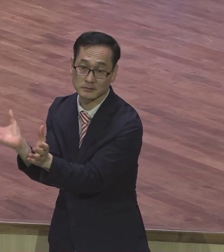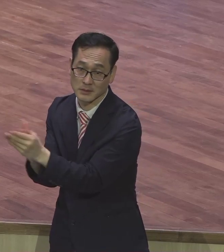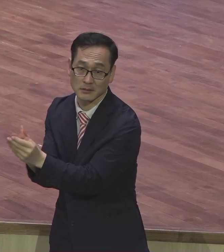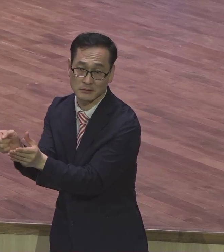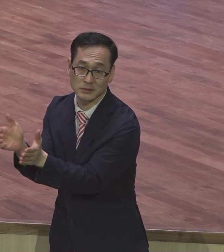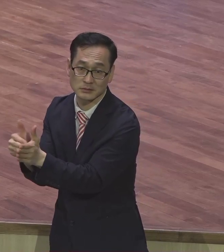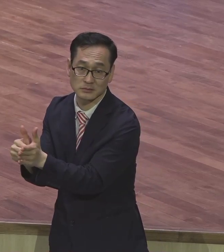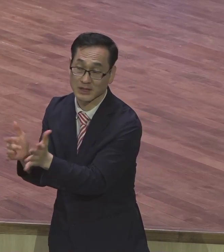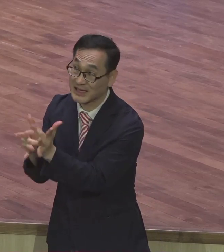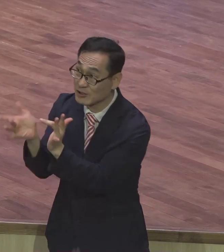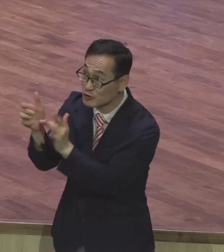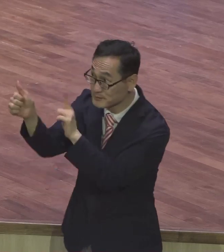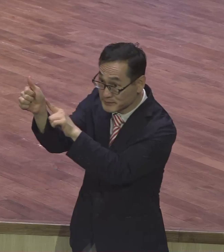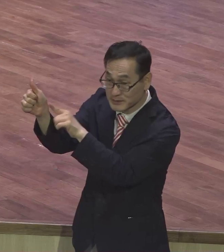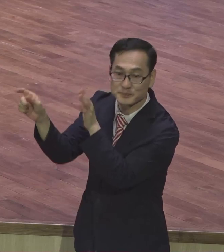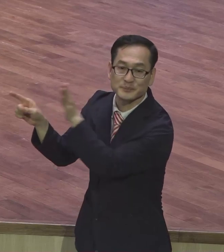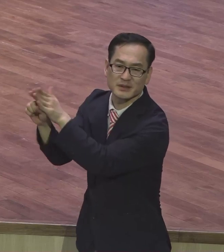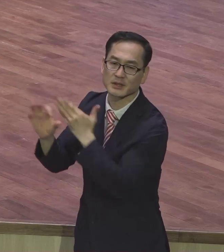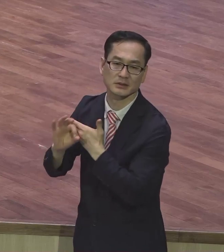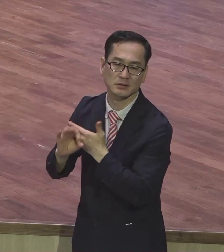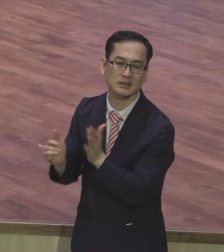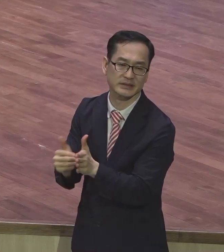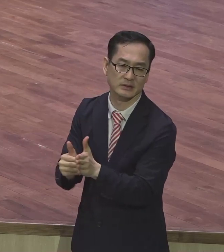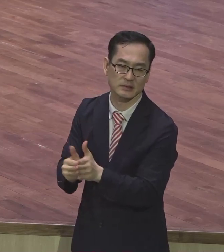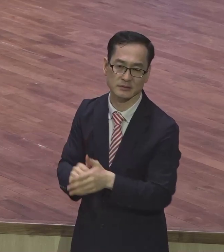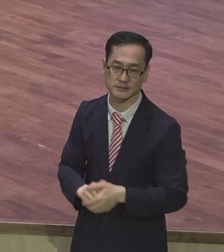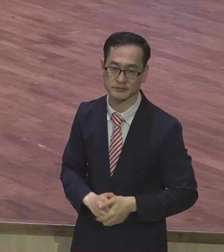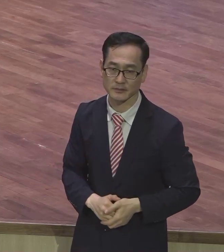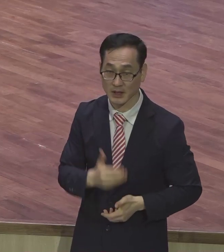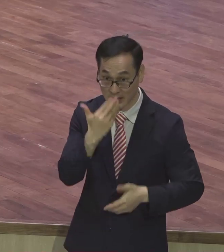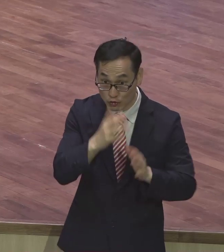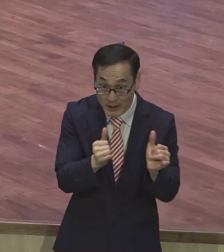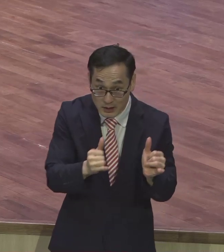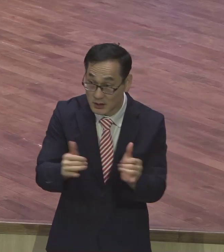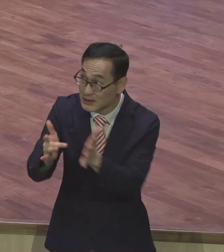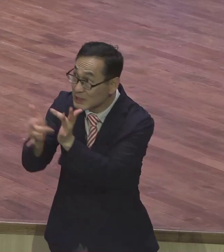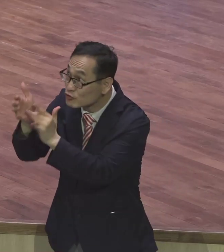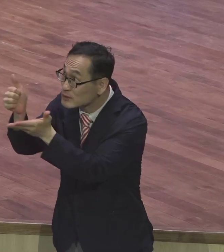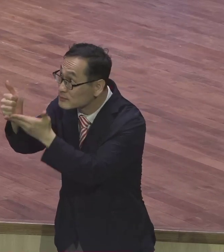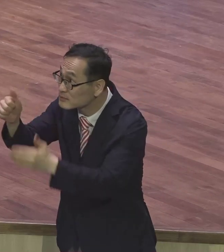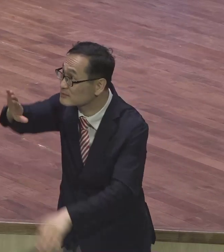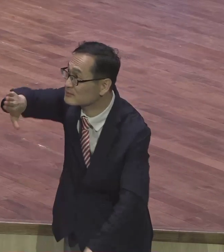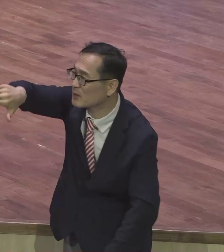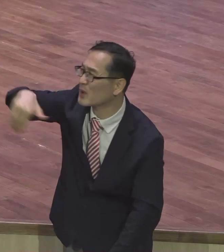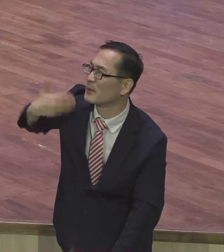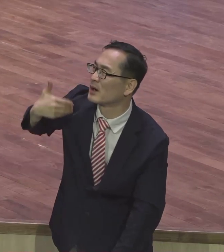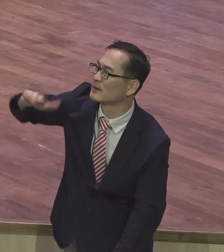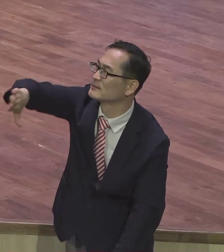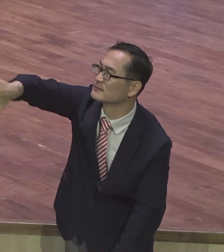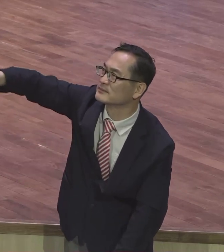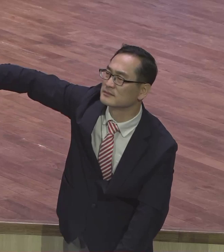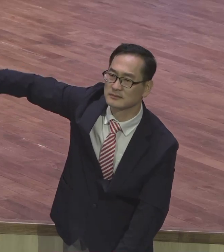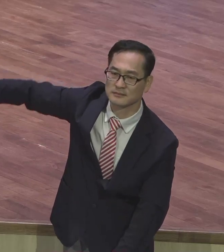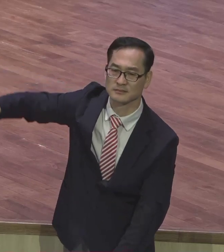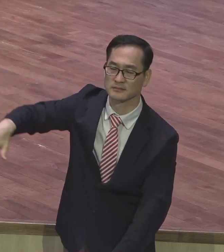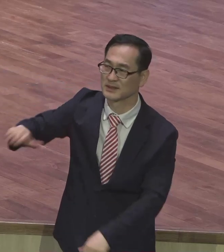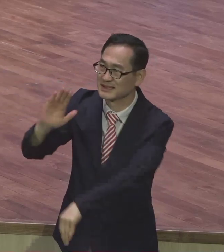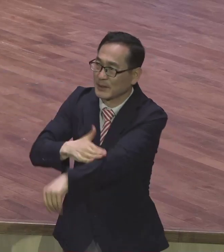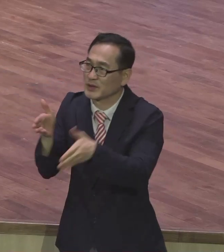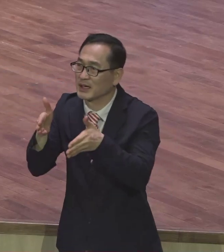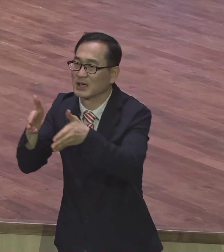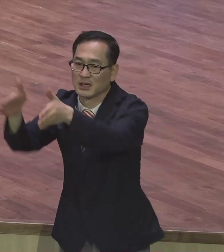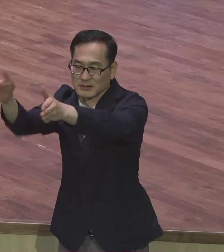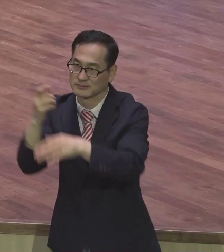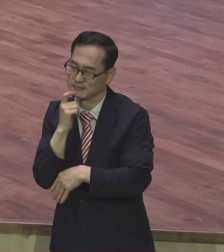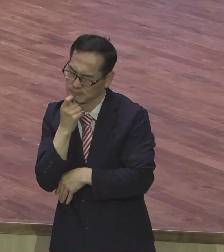율법의 효력이 다 끝났어요 유대인들은 이 사실을 알지 못하고 지금도 잘못된 길을 가고